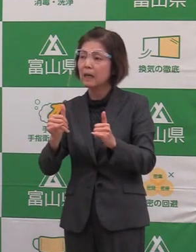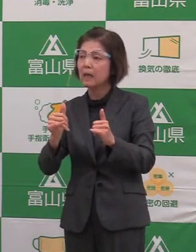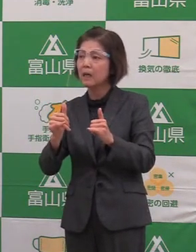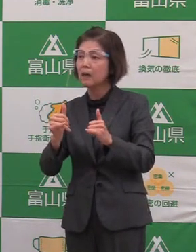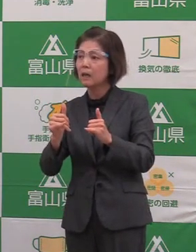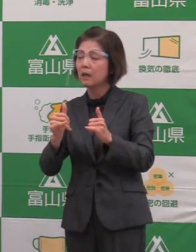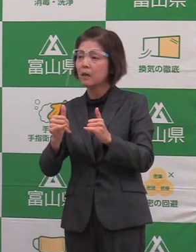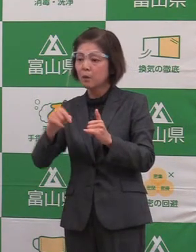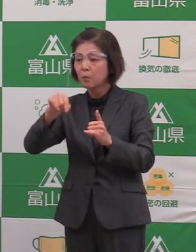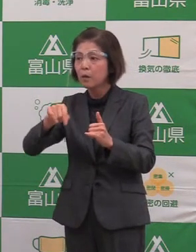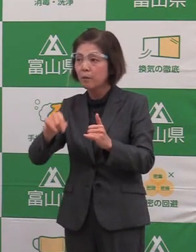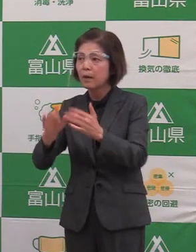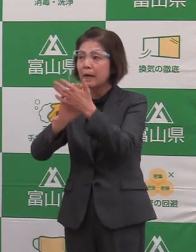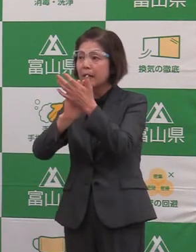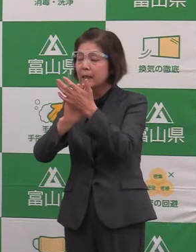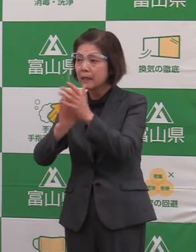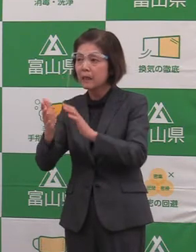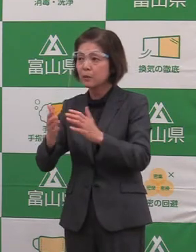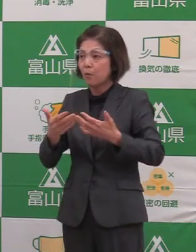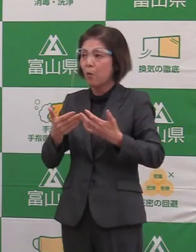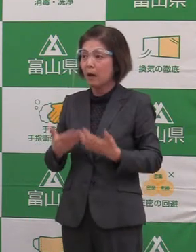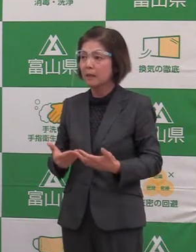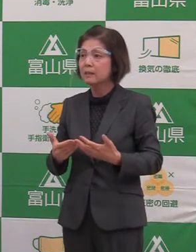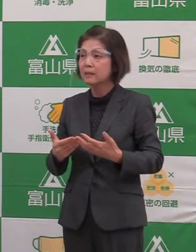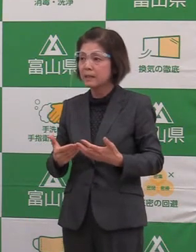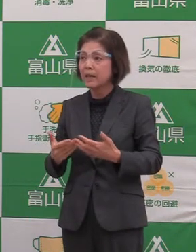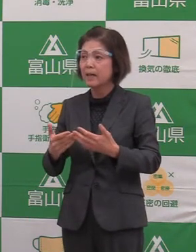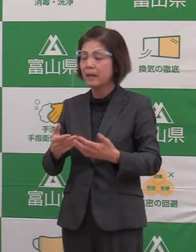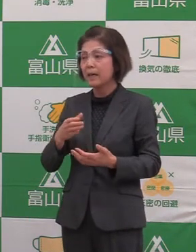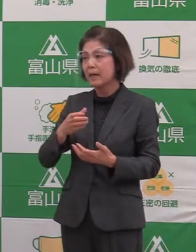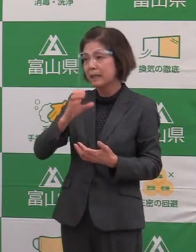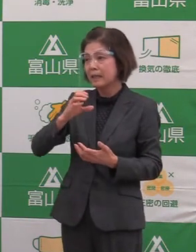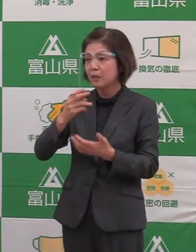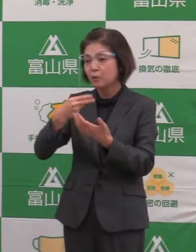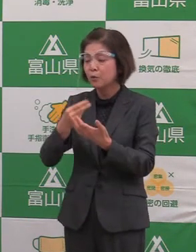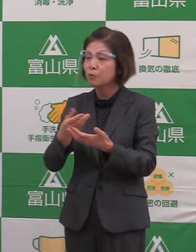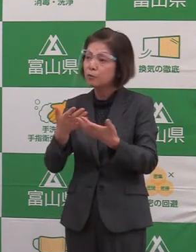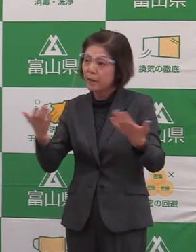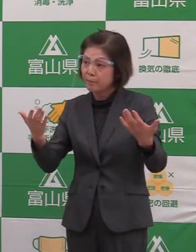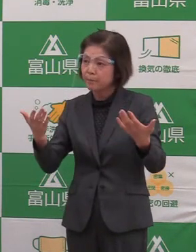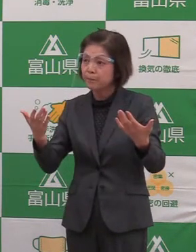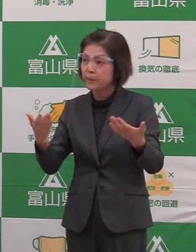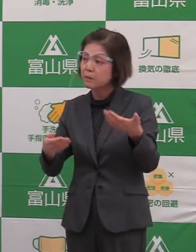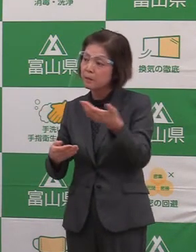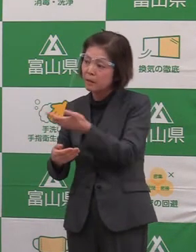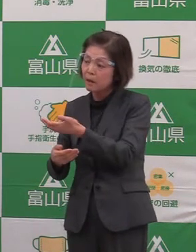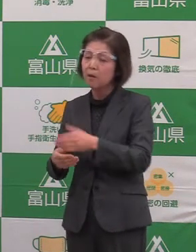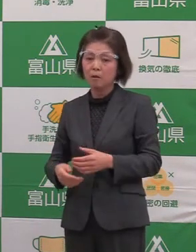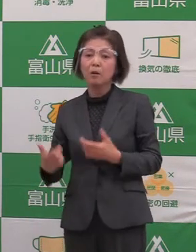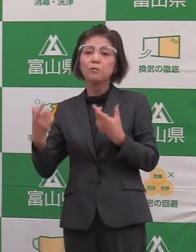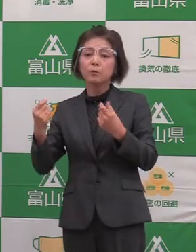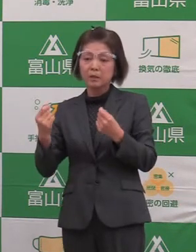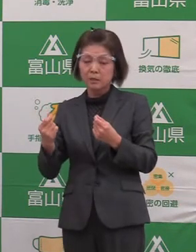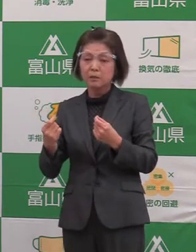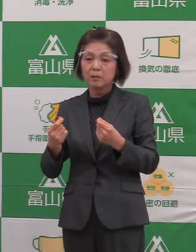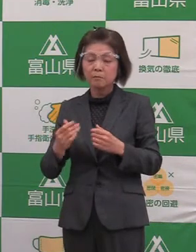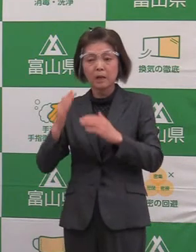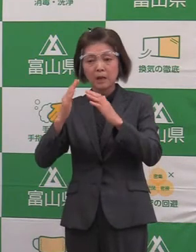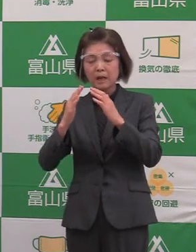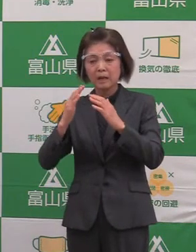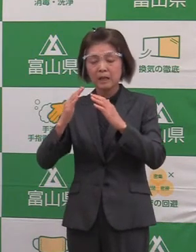対策飲食店のことを言っているのでよろしいんですか。 飲食店についてはそういうことですね。それからあとは宿泊施設につい